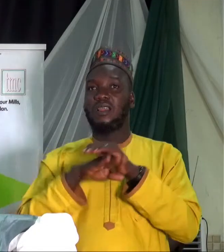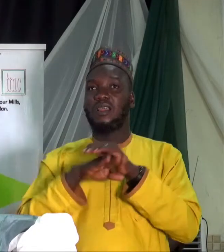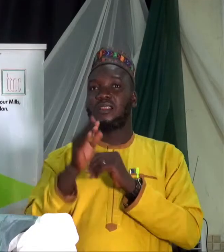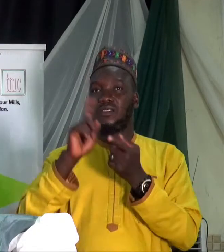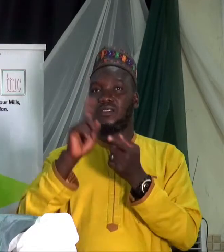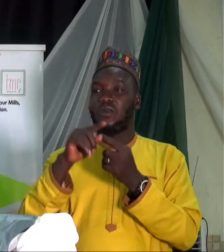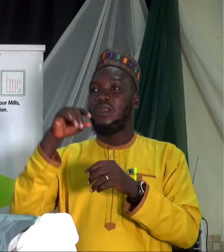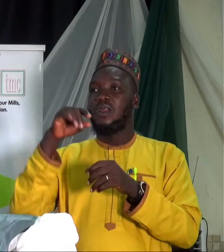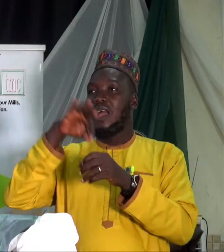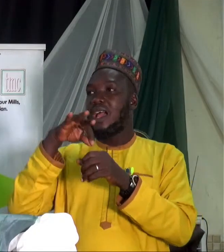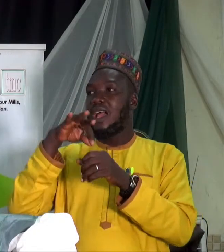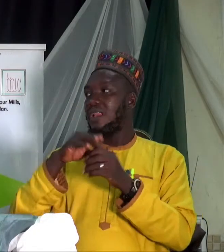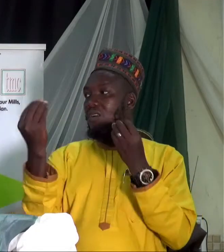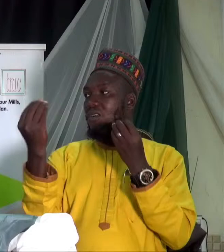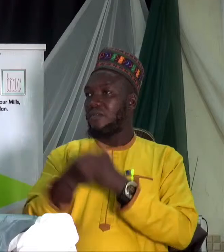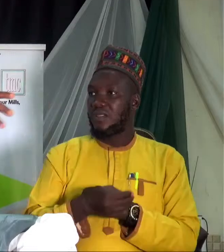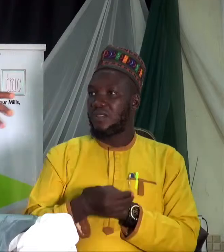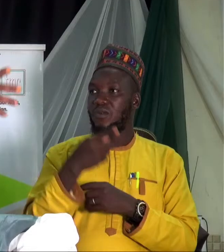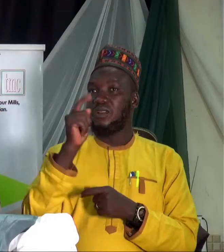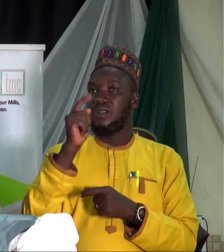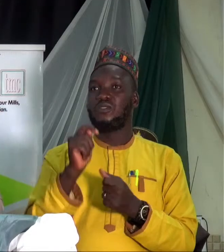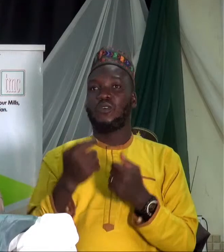àwa náà gbọ́dọ̀ lè pride pọ̀ lọ́lọ́run wa